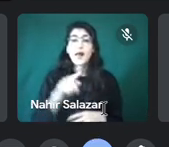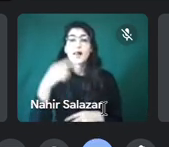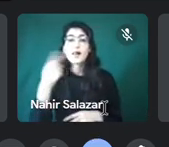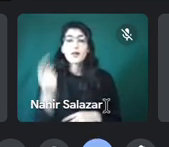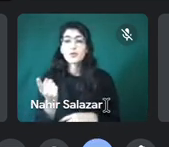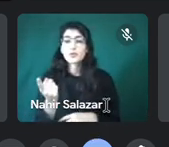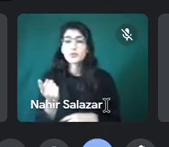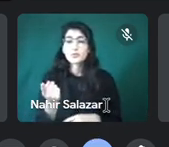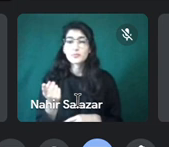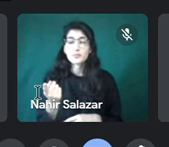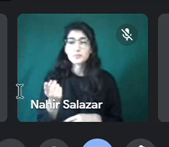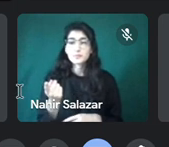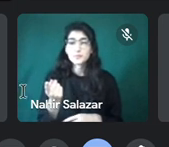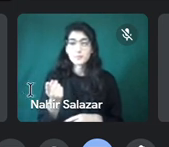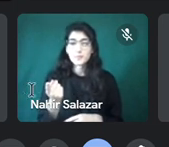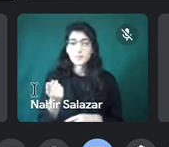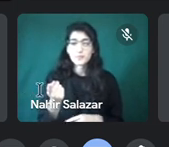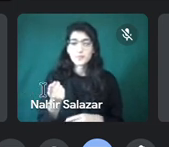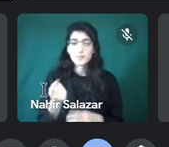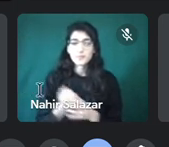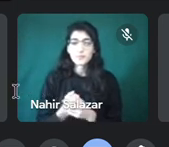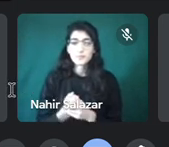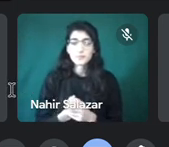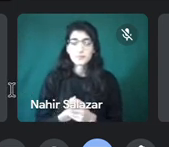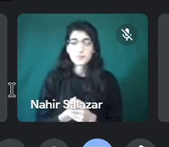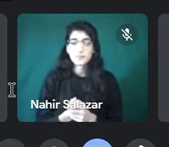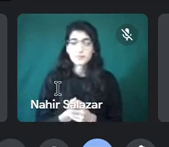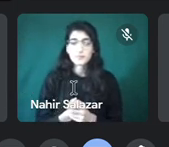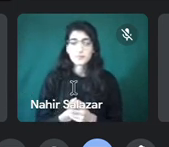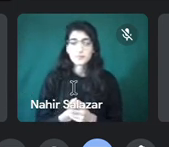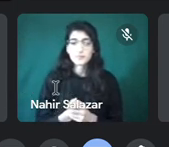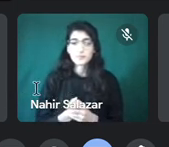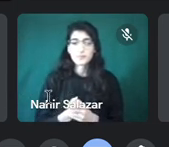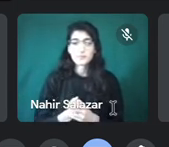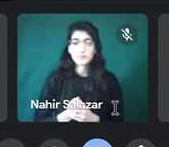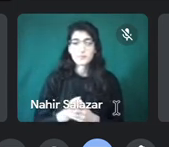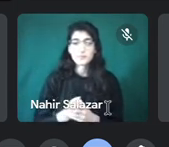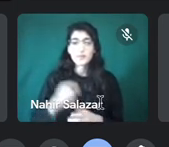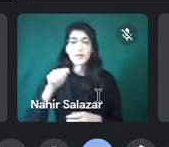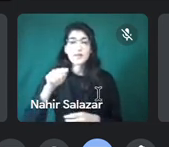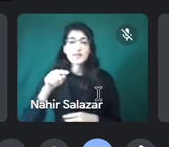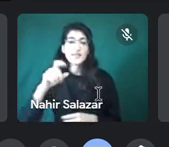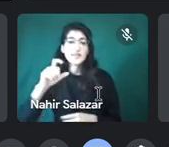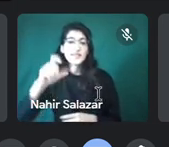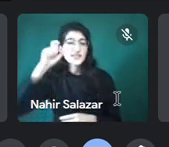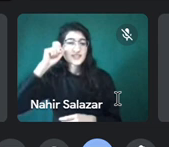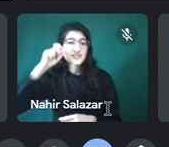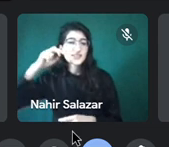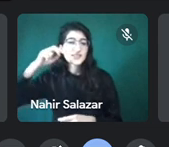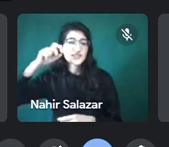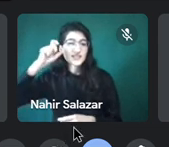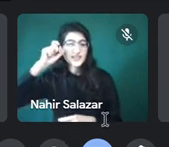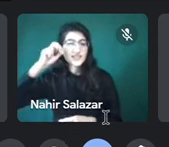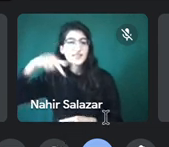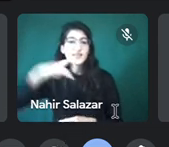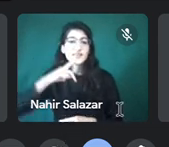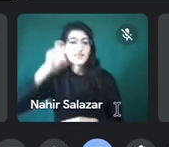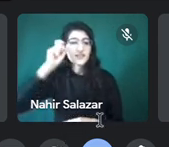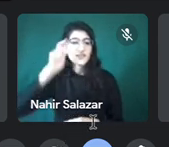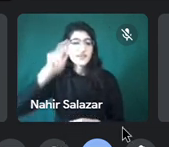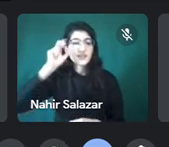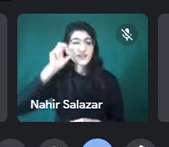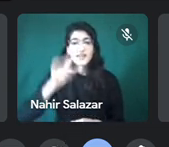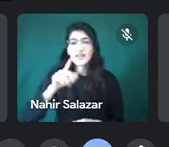Centered. Eso sería un verbo. Is centered. Ah, ¿sí? Y tiene la preposición. ¿Cuál es el